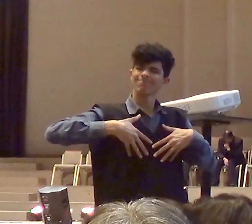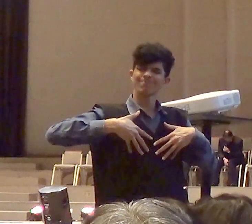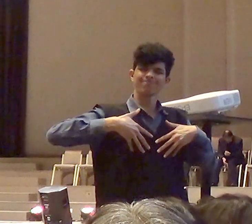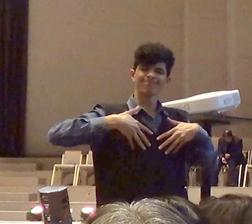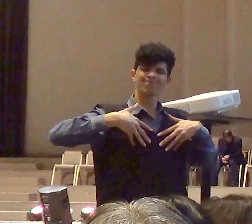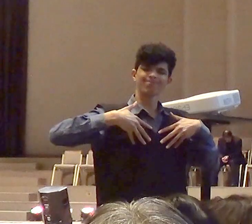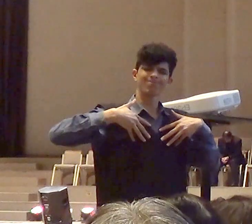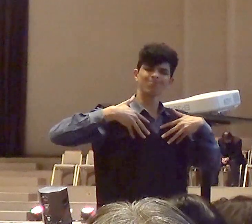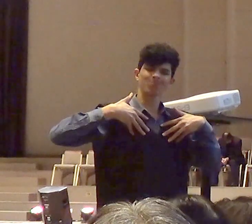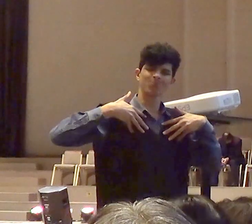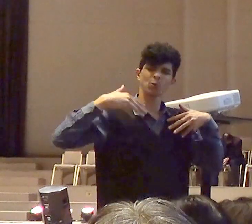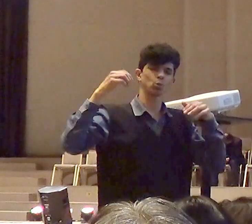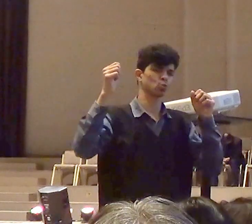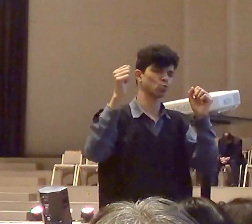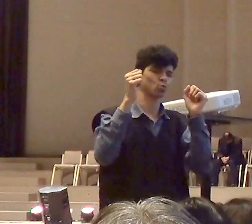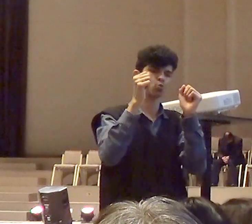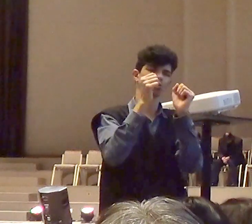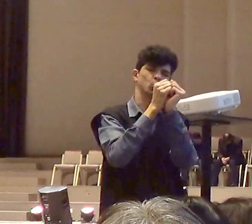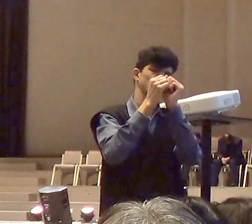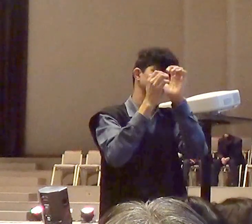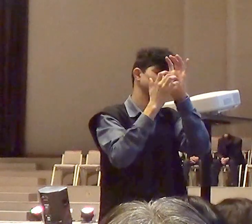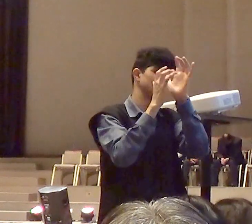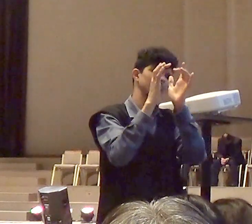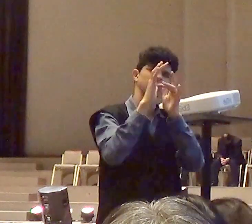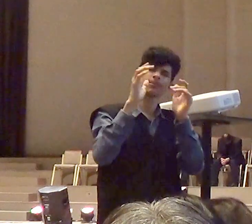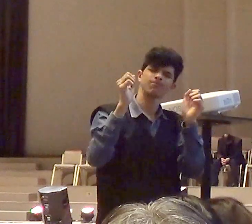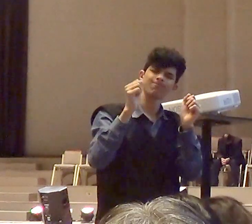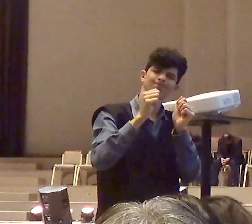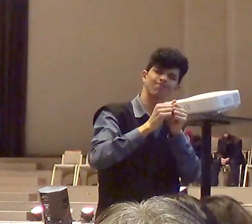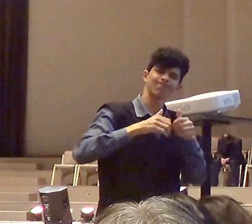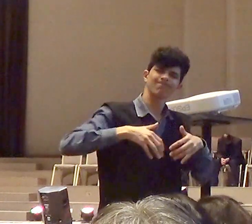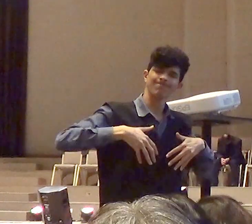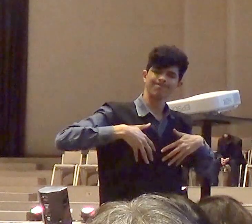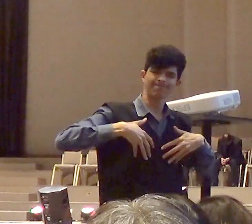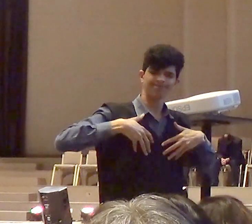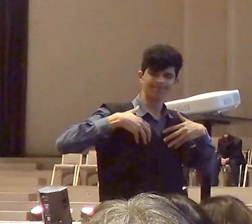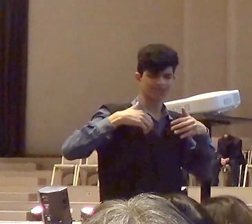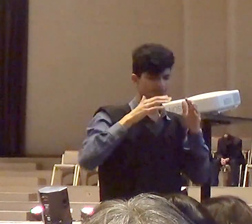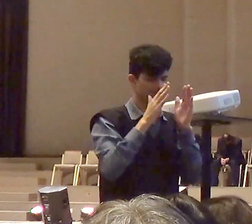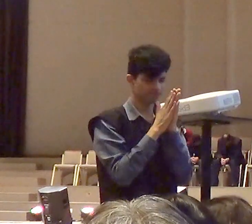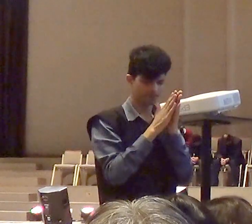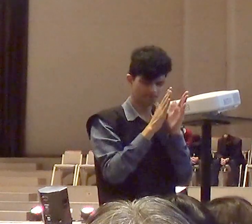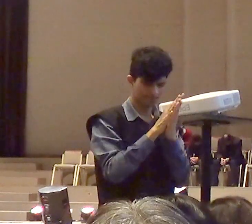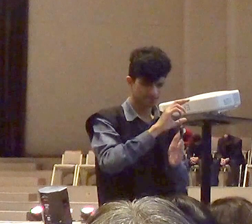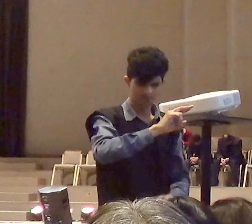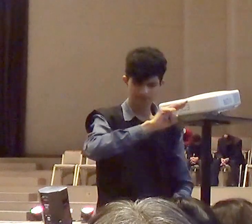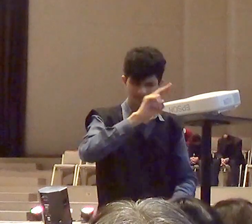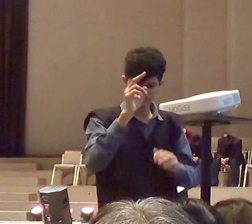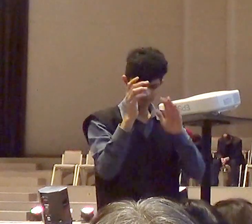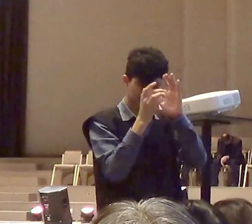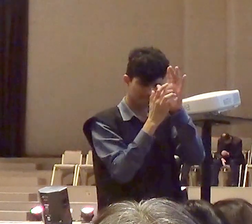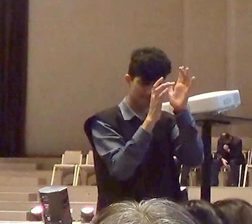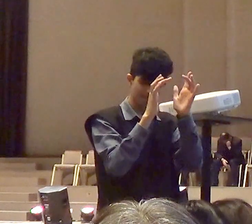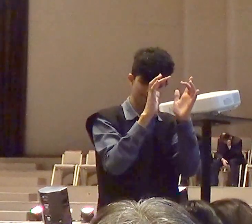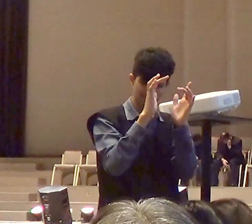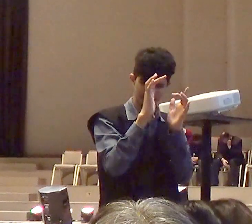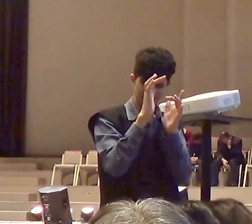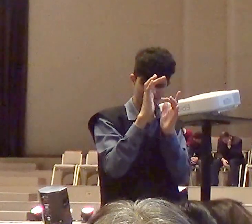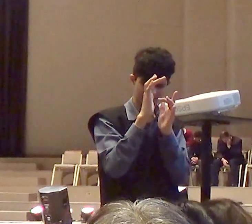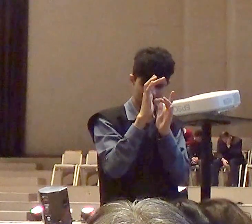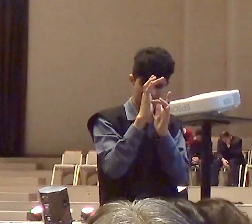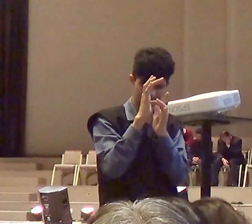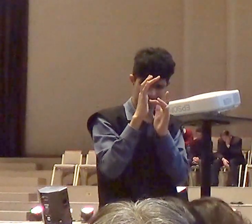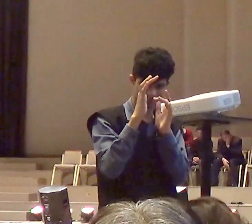é Alegria do Senhor esteja sobre eles é aquilo que eu oro em nome de Jesus